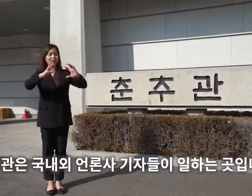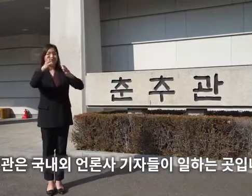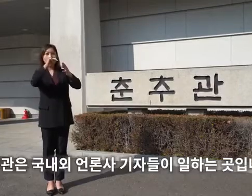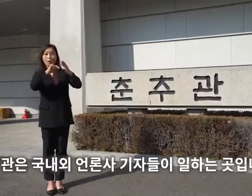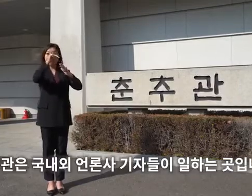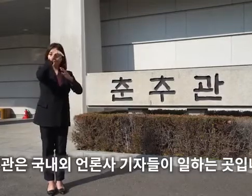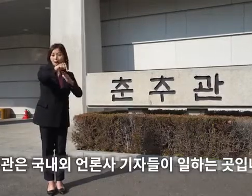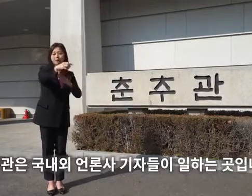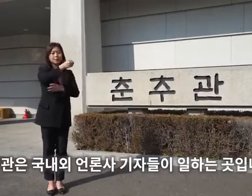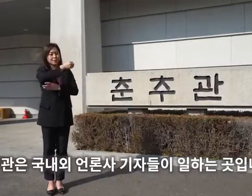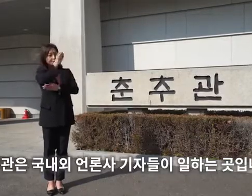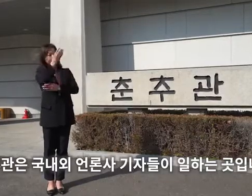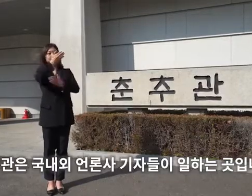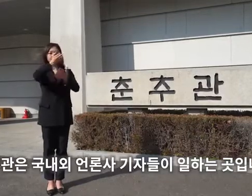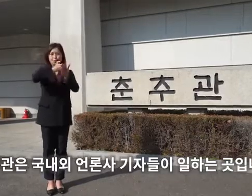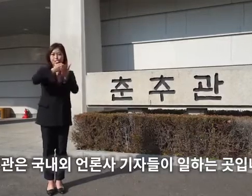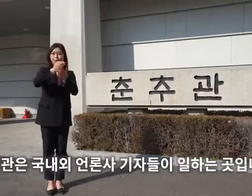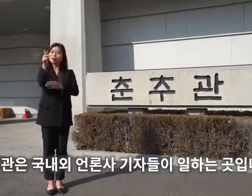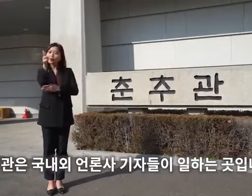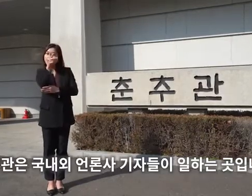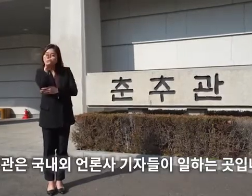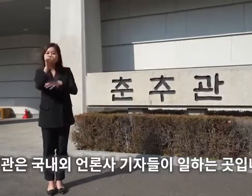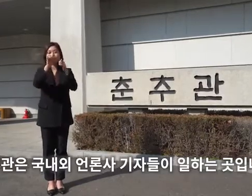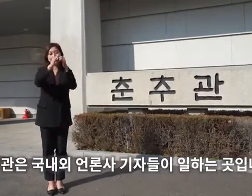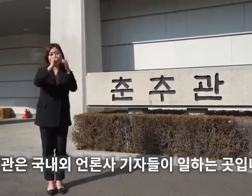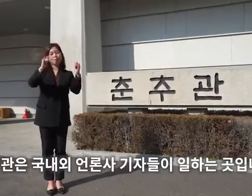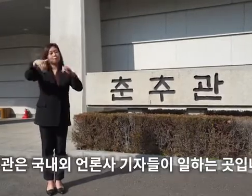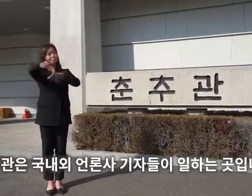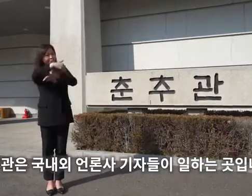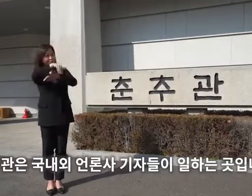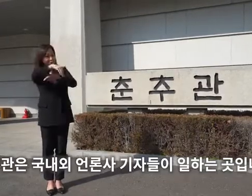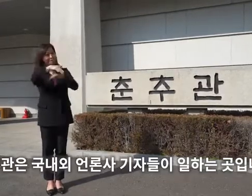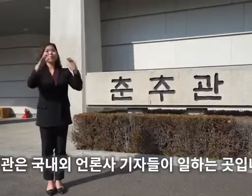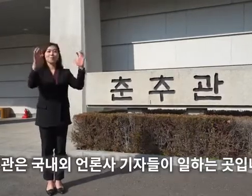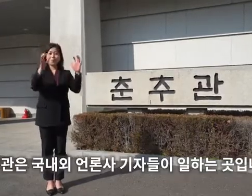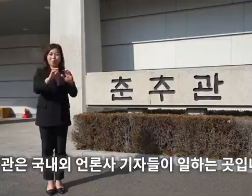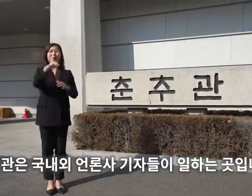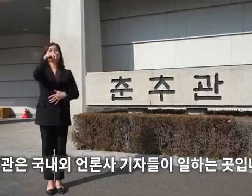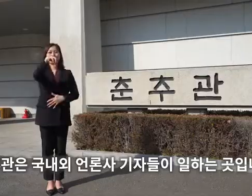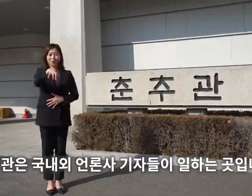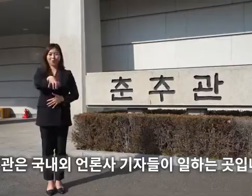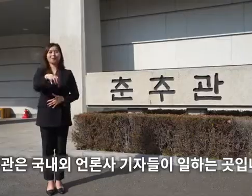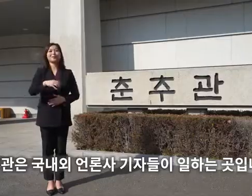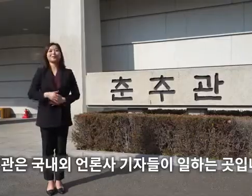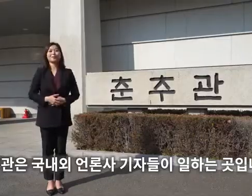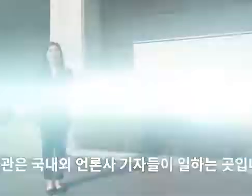춘추관은 국내외 언론사 기자들이 일하는 곳입니다.